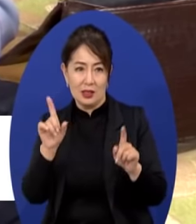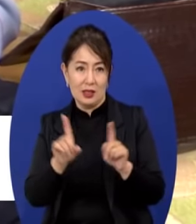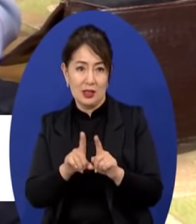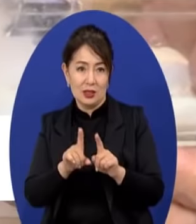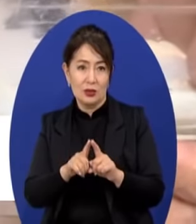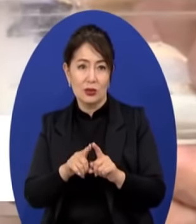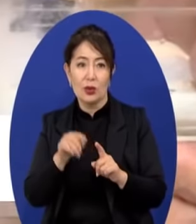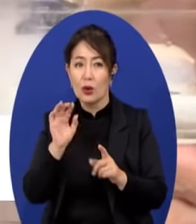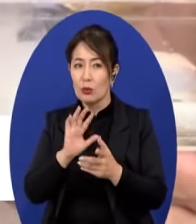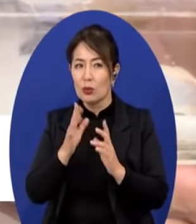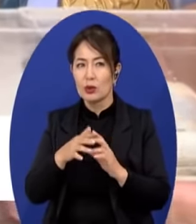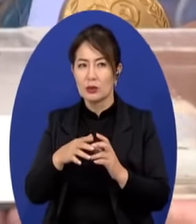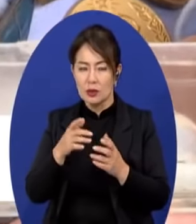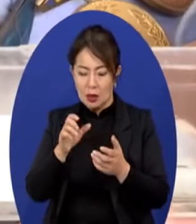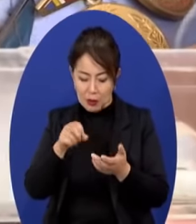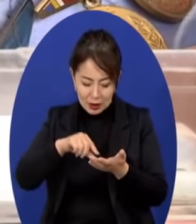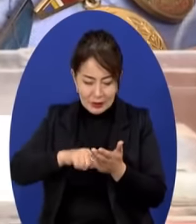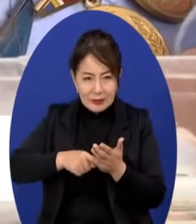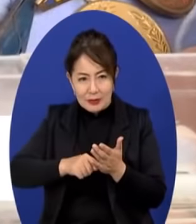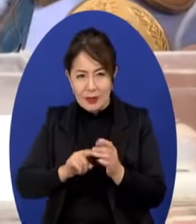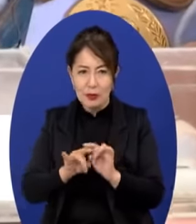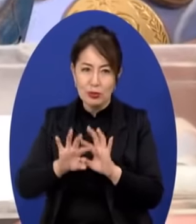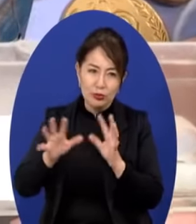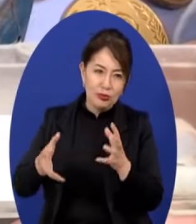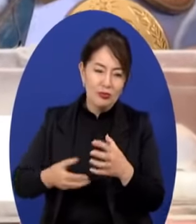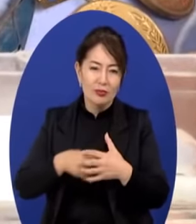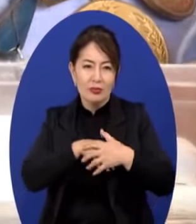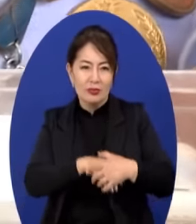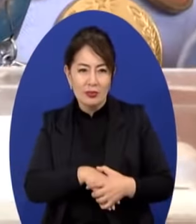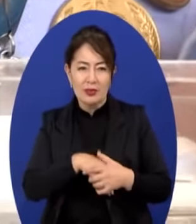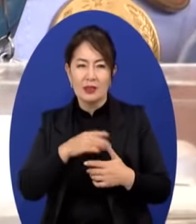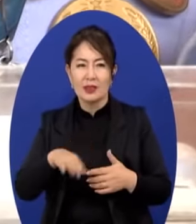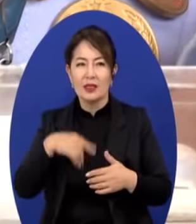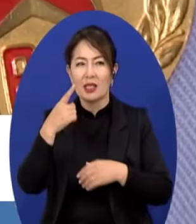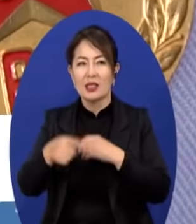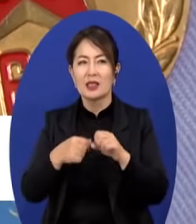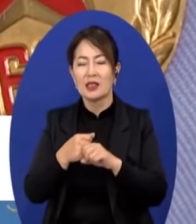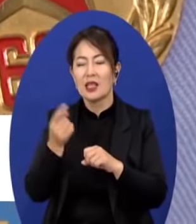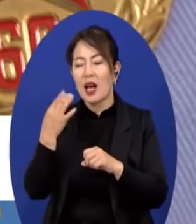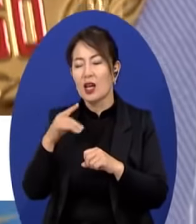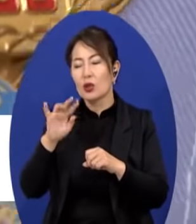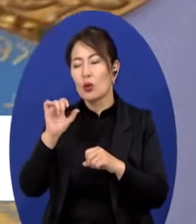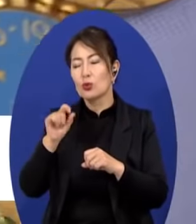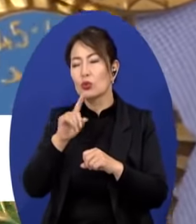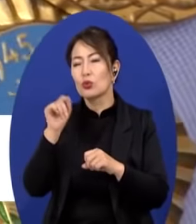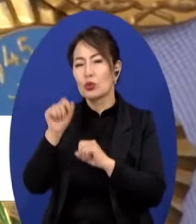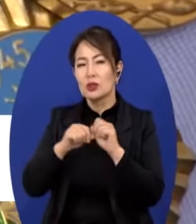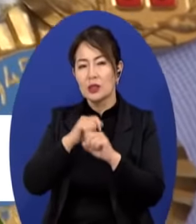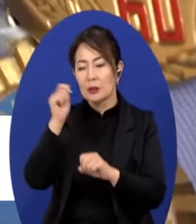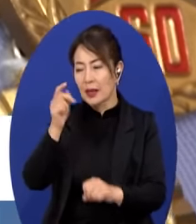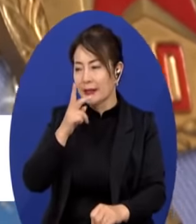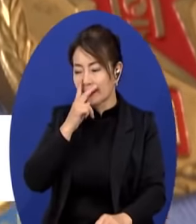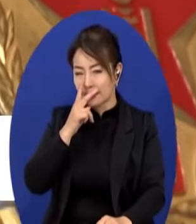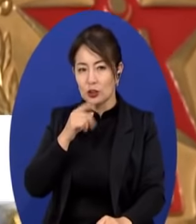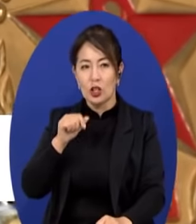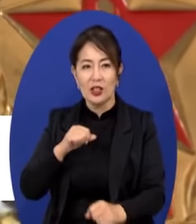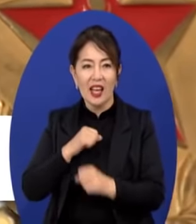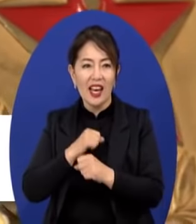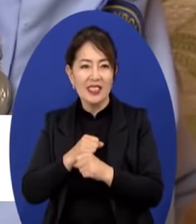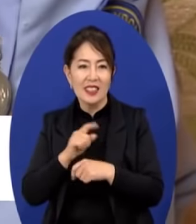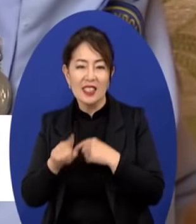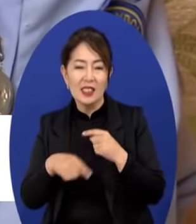Тийм хідээч хідэн багжаа хаанч явсан хамт аваад л явдаг. Дараа жил ардын хувьсгалын 100 жилийн ойгоо өвцнэ. Одоо ч ажил хийхээс